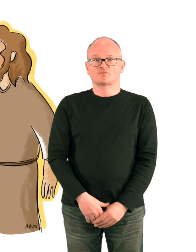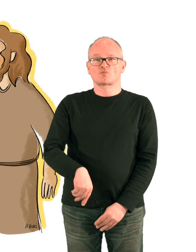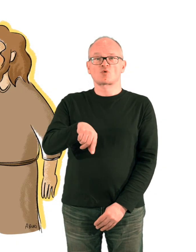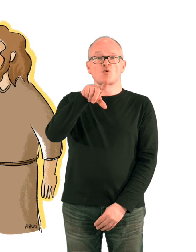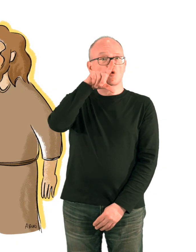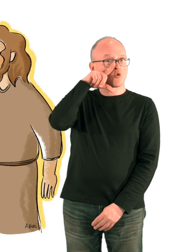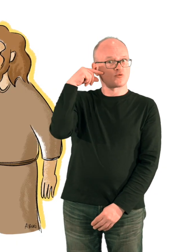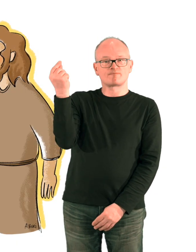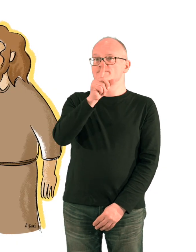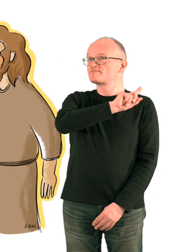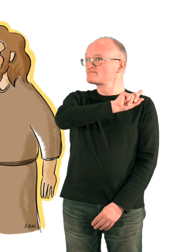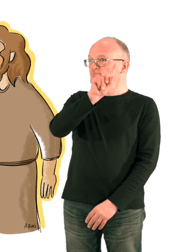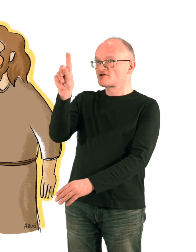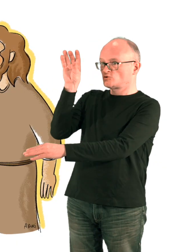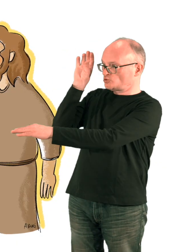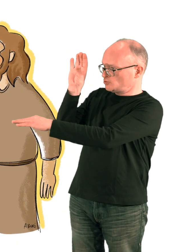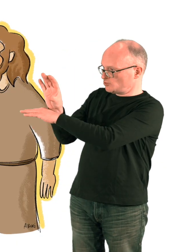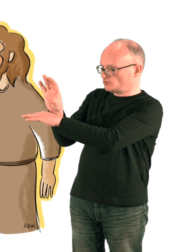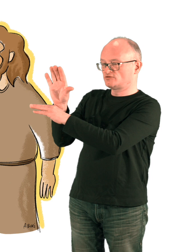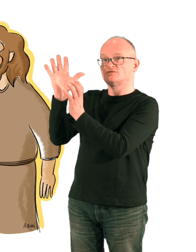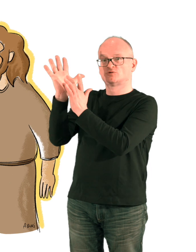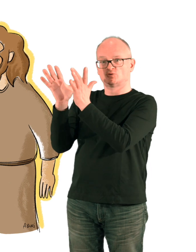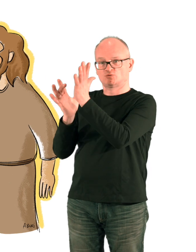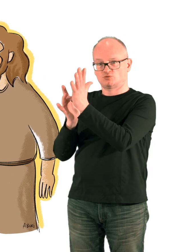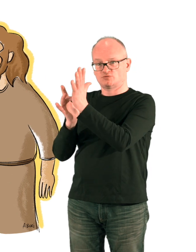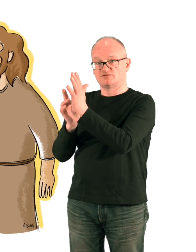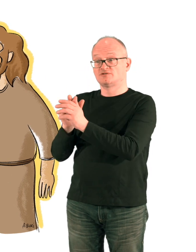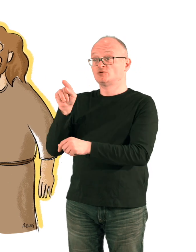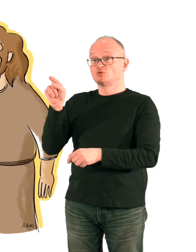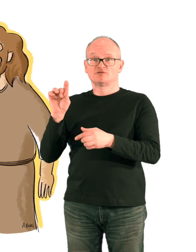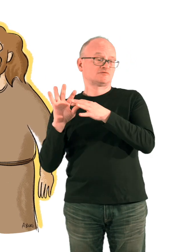50 celui qui n'est pas contre Jésus et pour